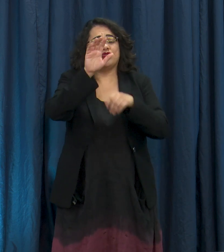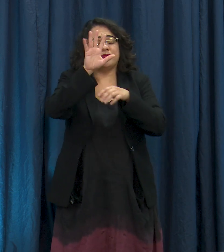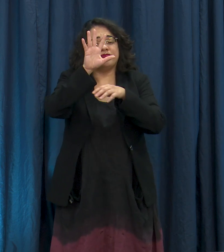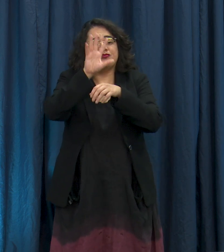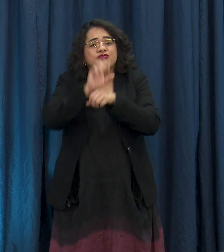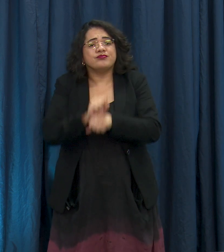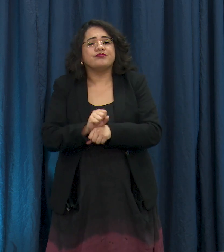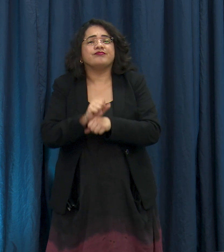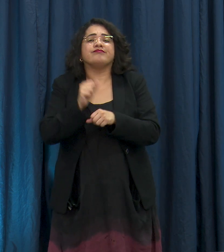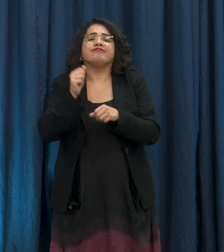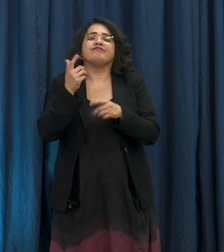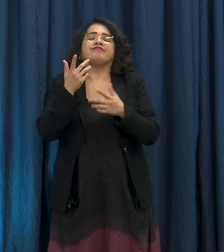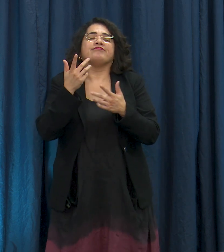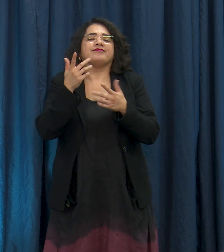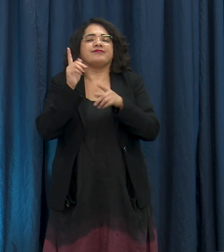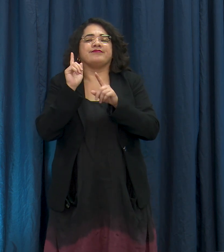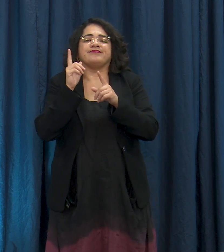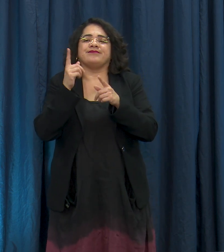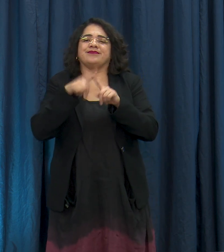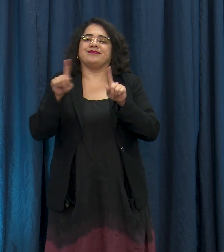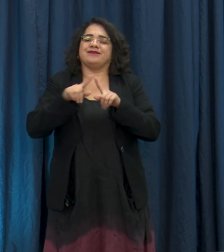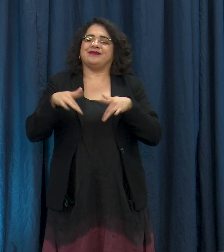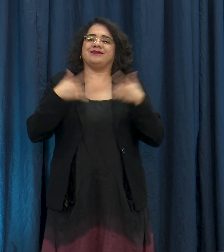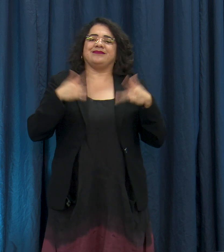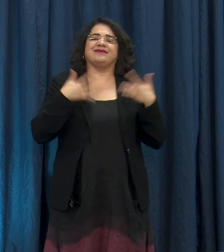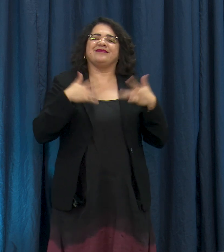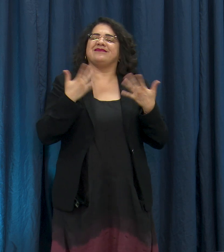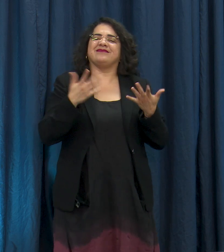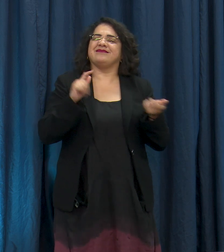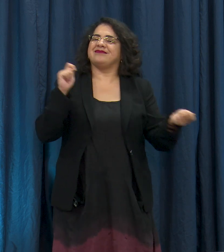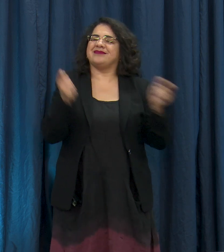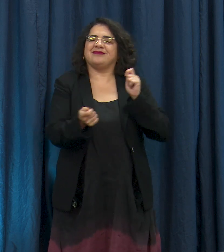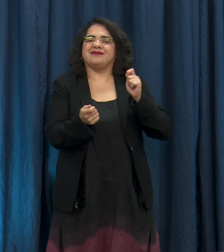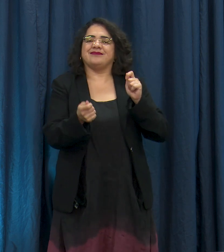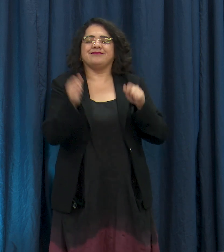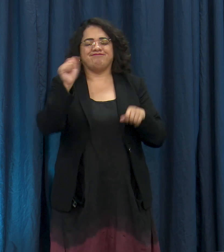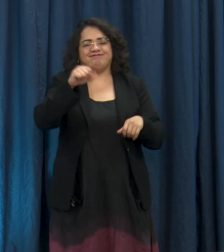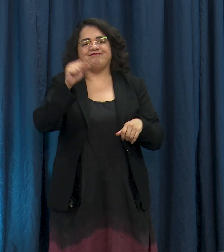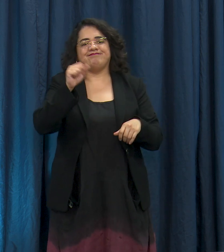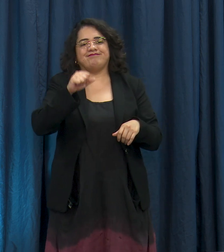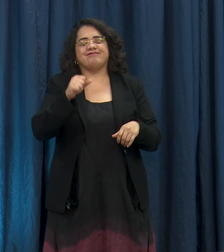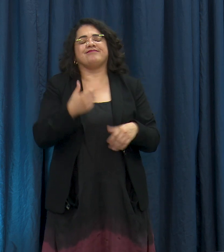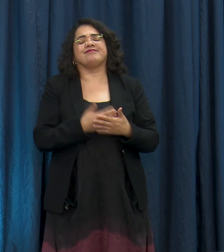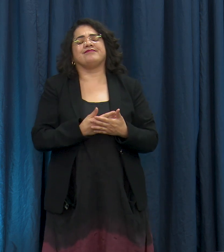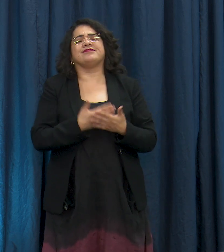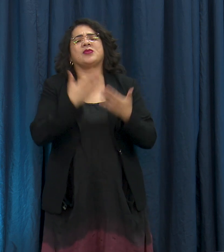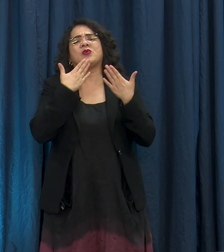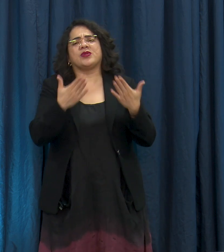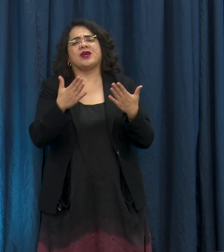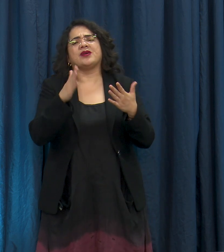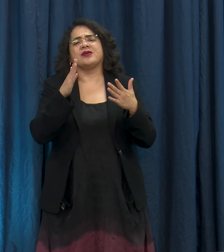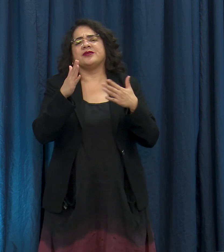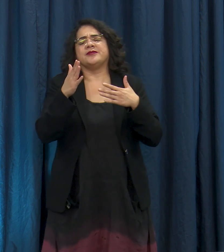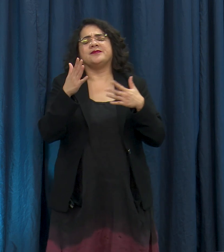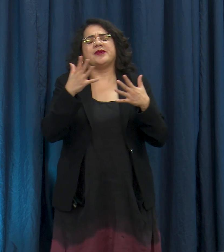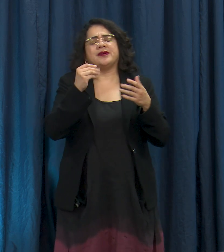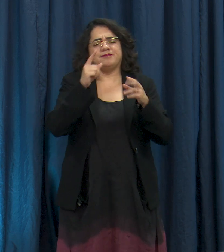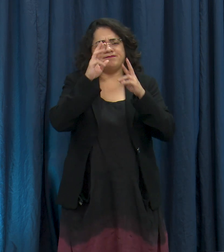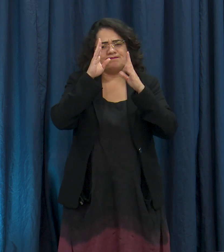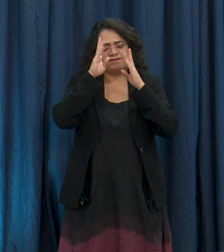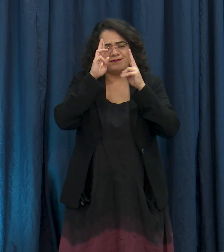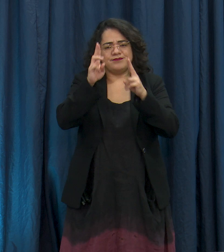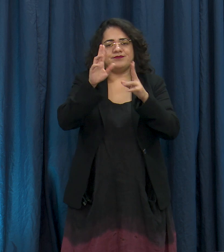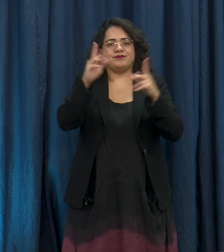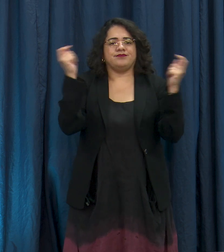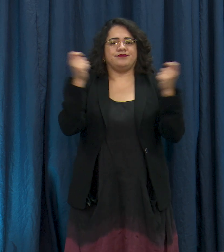en continuar siguiendo las órdenes de salud. Tenemos mucha información para compartir con ustedes, pero primero me